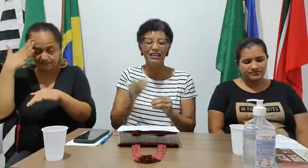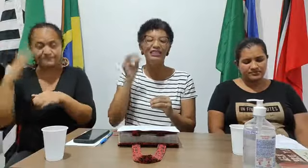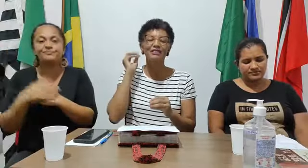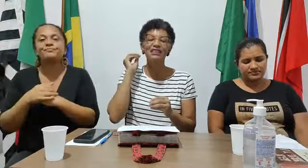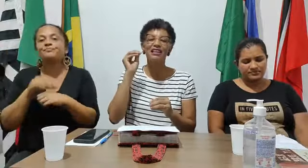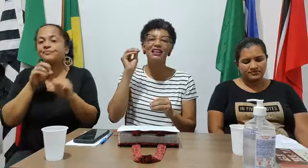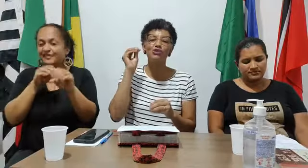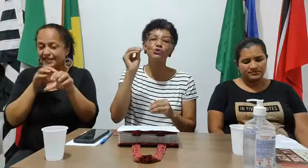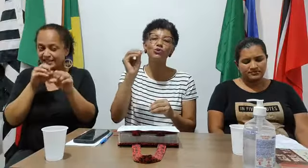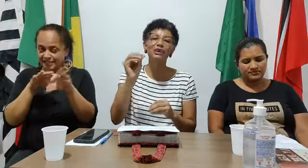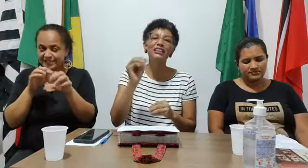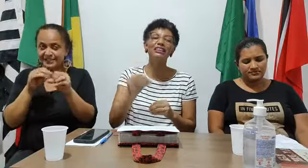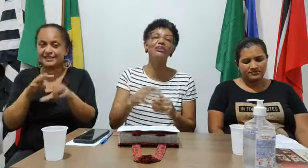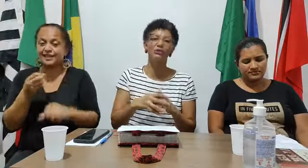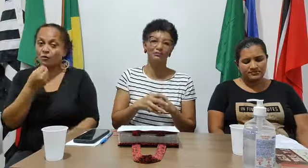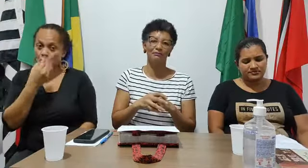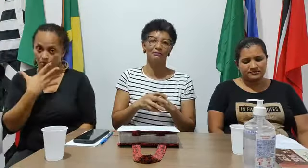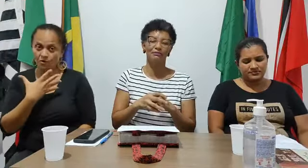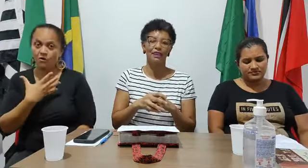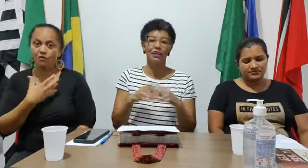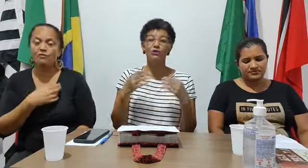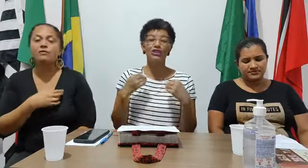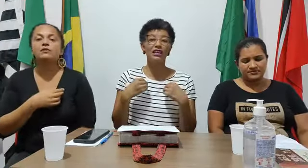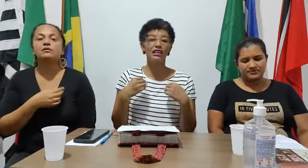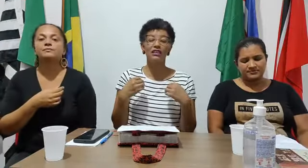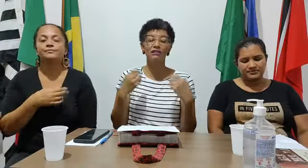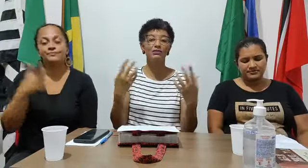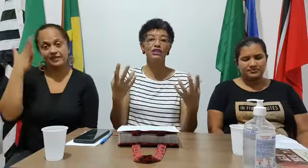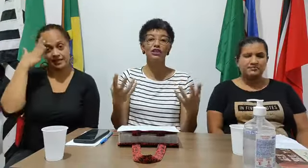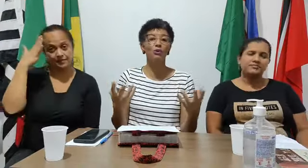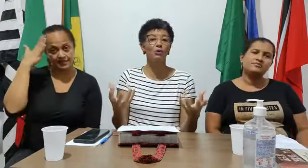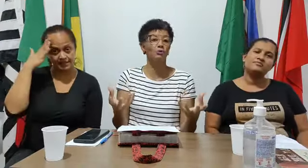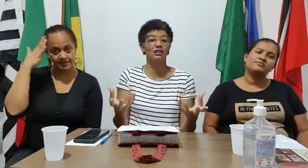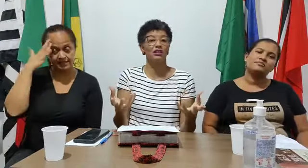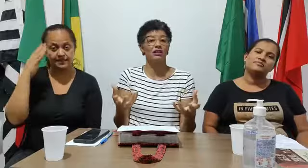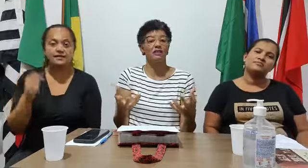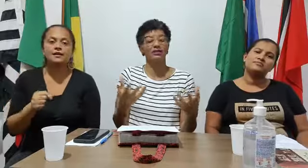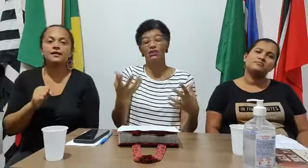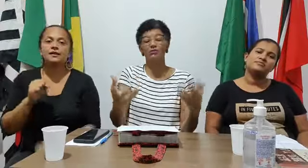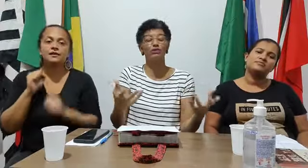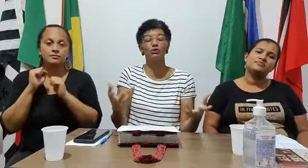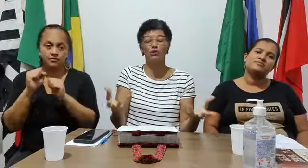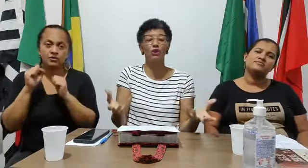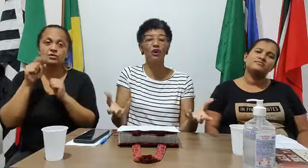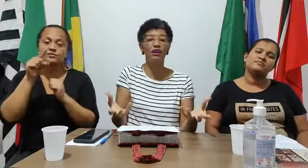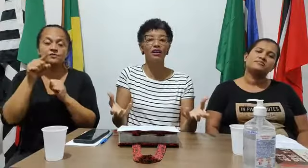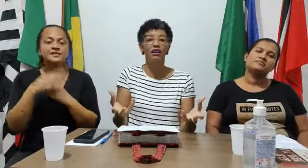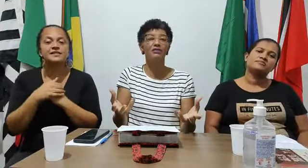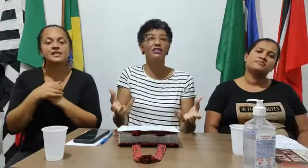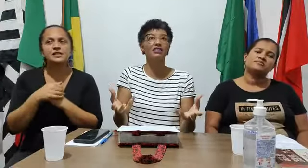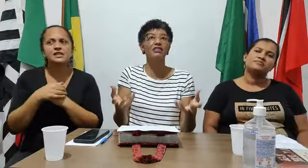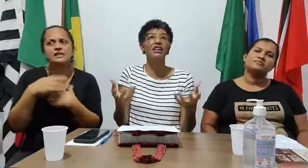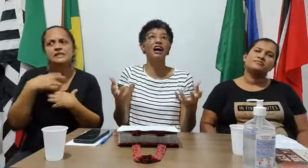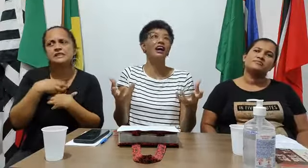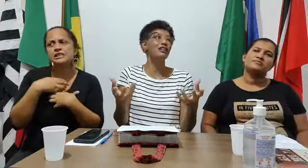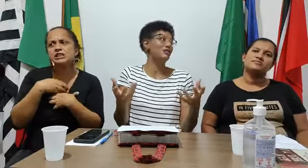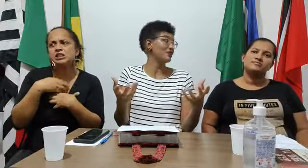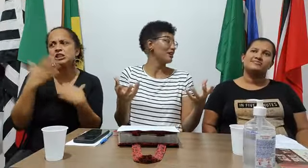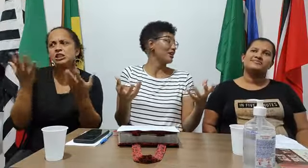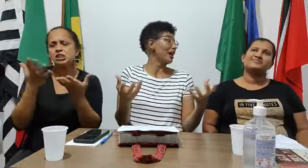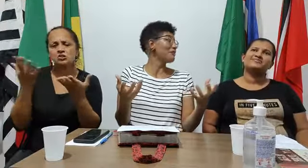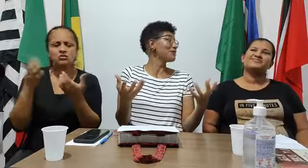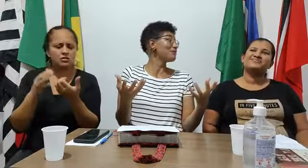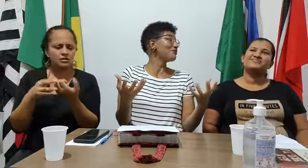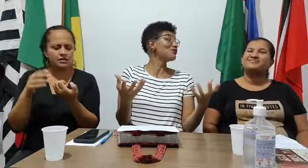bondade deve estar na sua língua. Eu sei que talvez você ouça, você está ouvindo isso agora, e você diz,